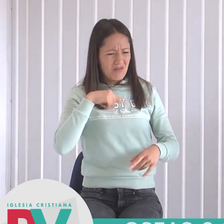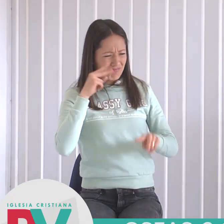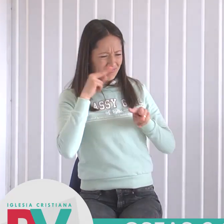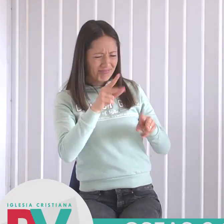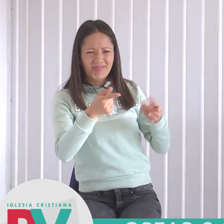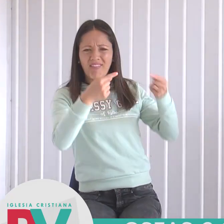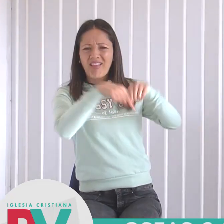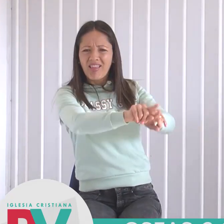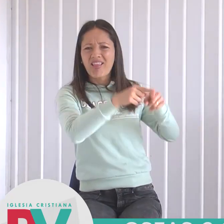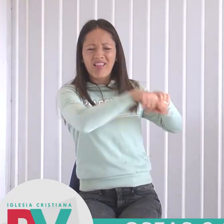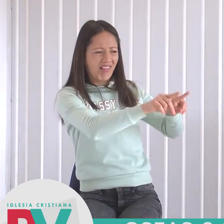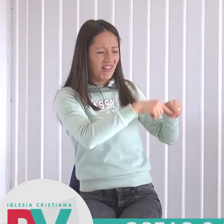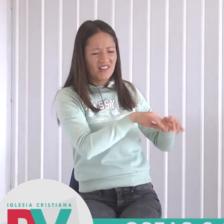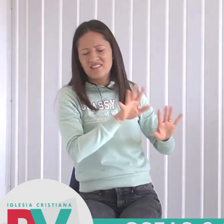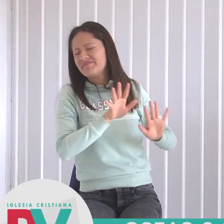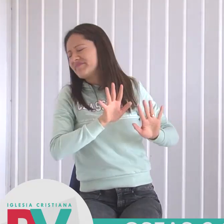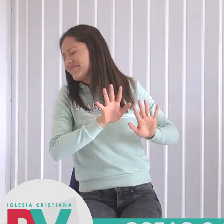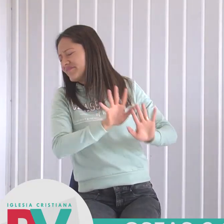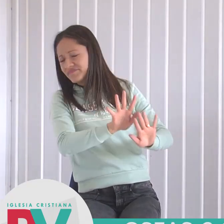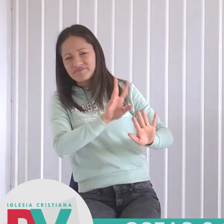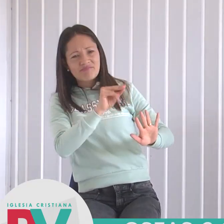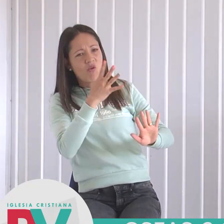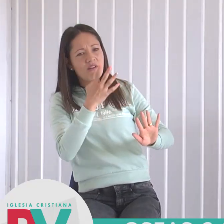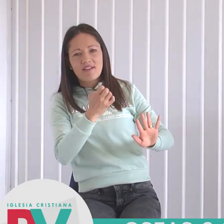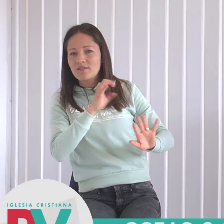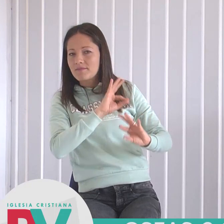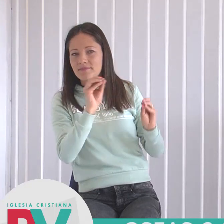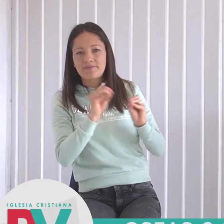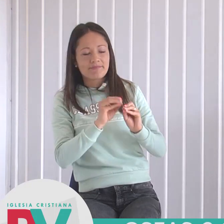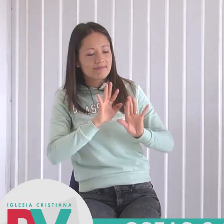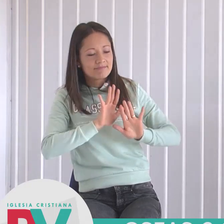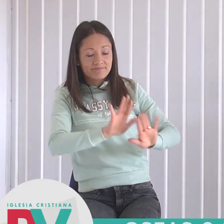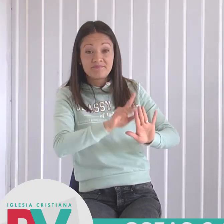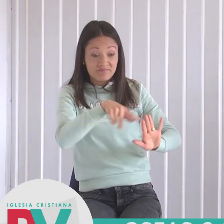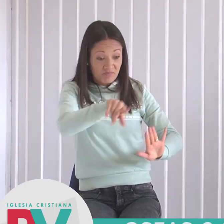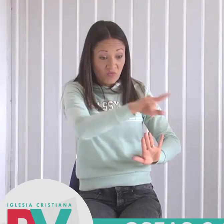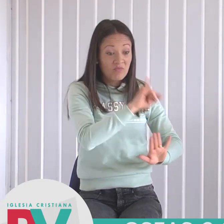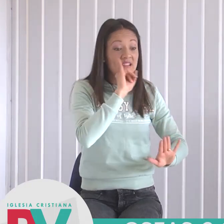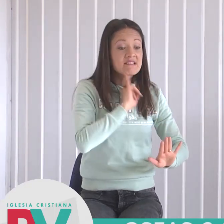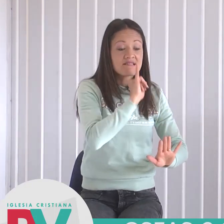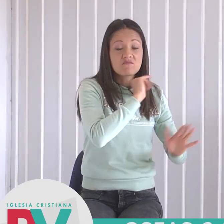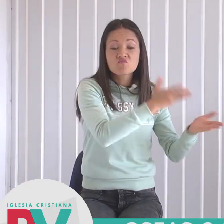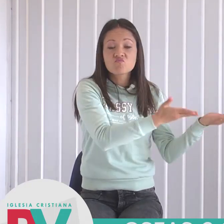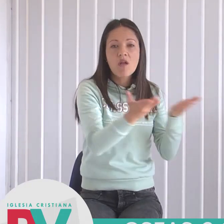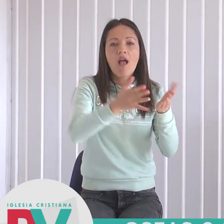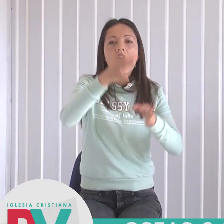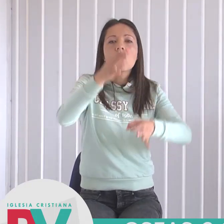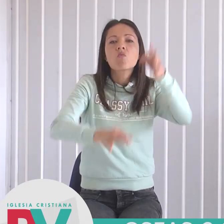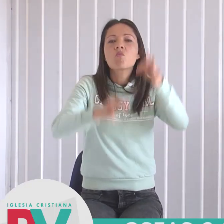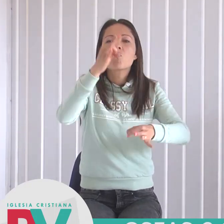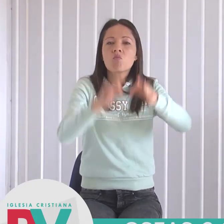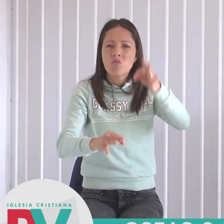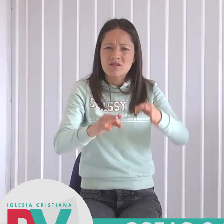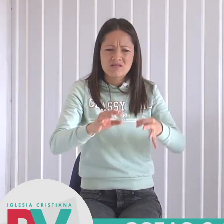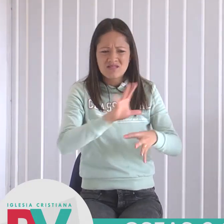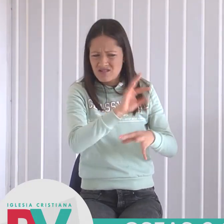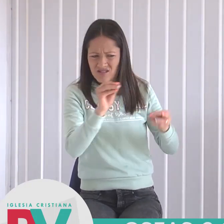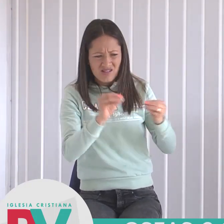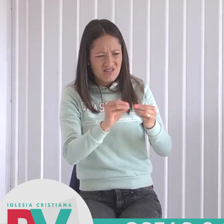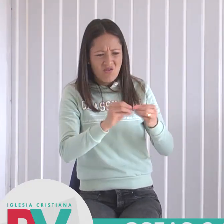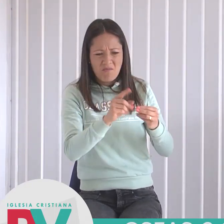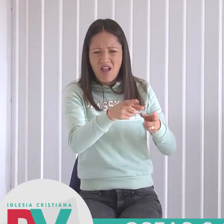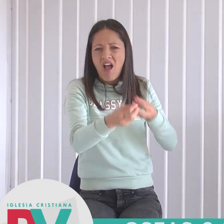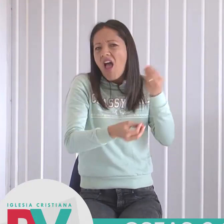ya no tengo nada que ver con ella. Así que ustedes, israelitas, preséntenla ante los jueces, que deje de portarse como